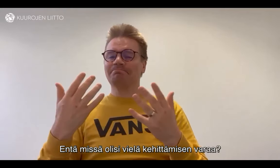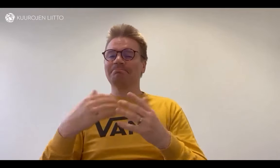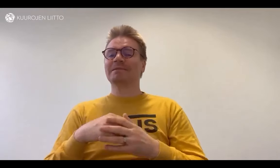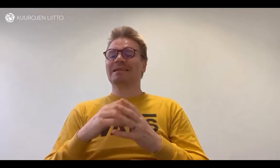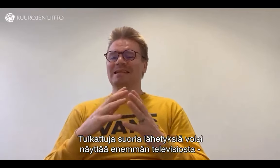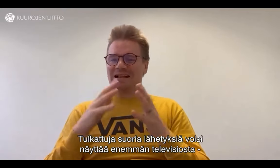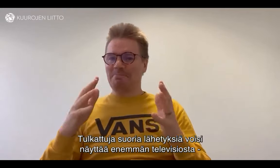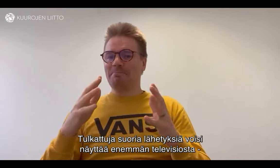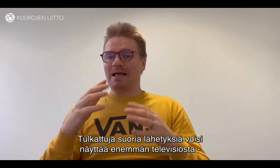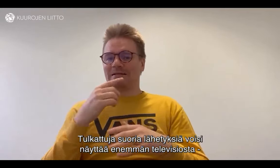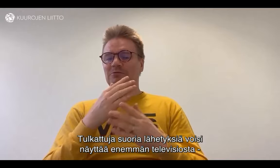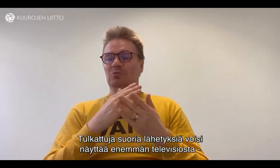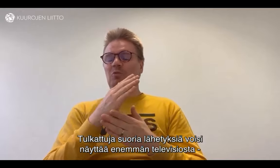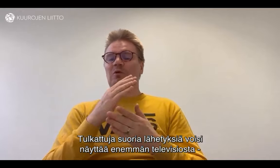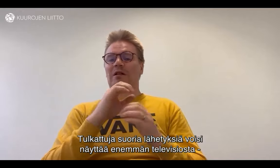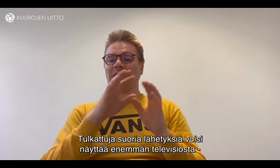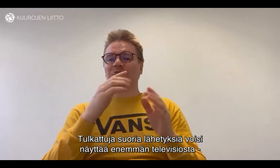Entä missä olisi vielä kehittämisen varaa?